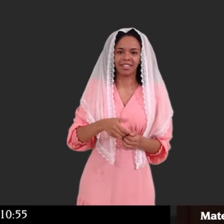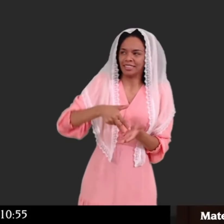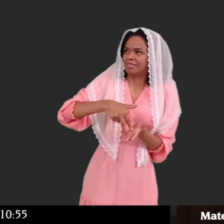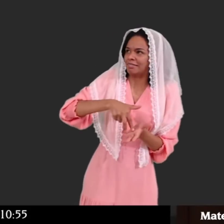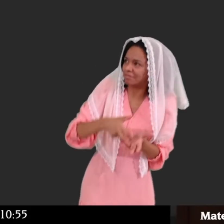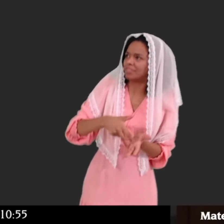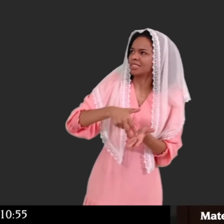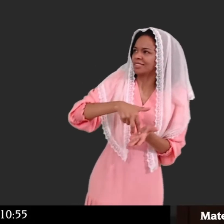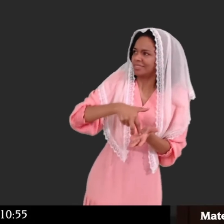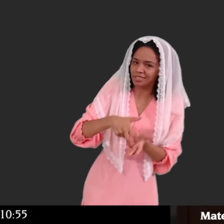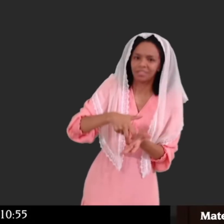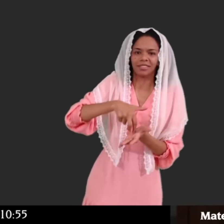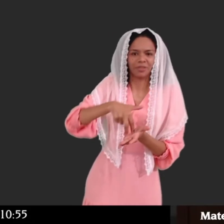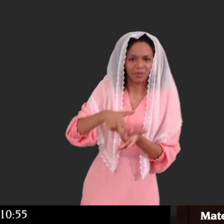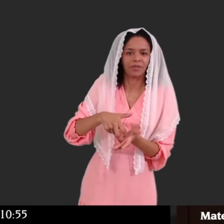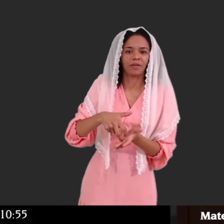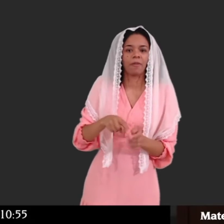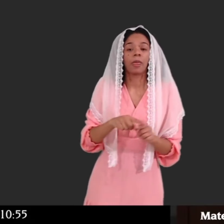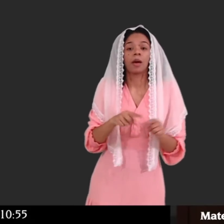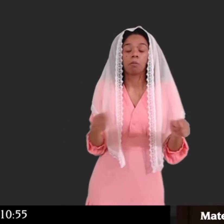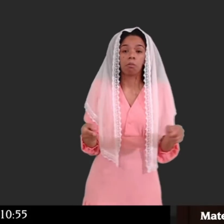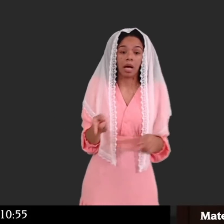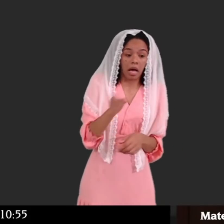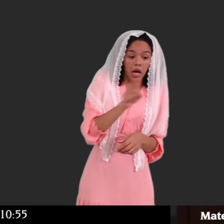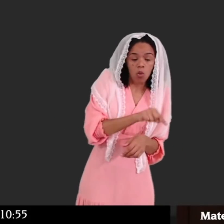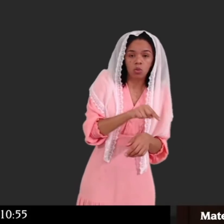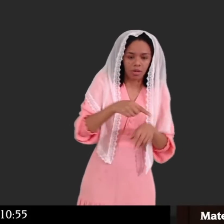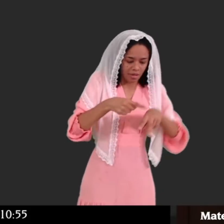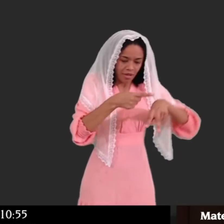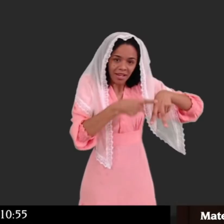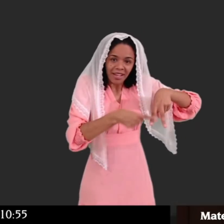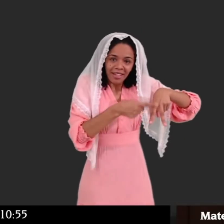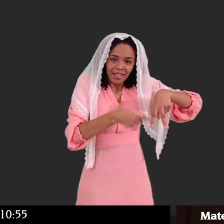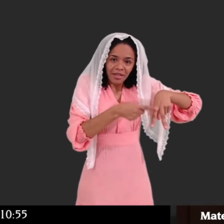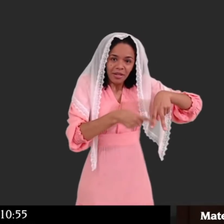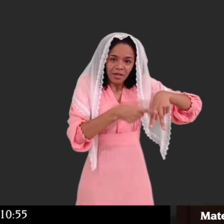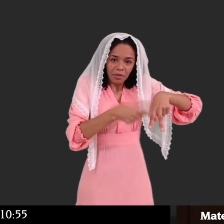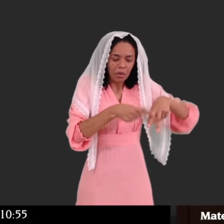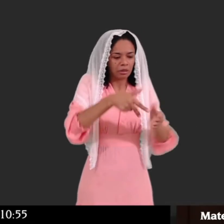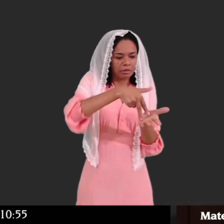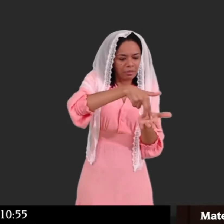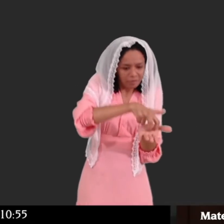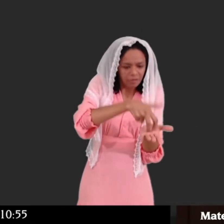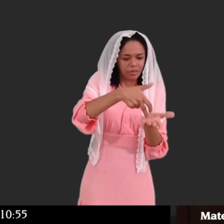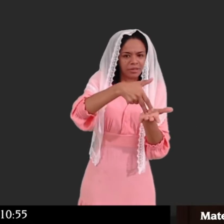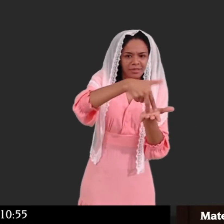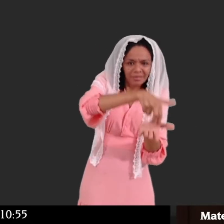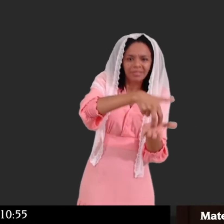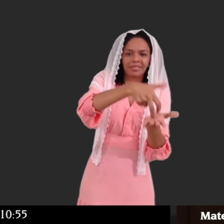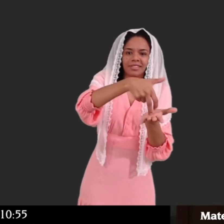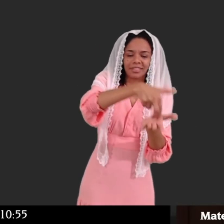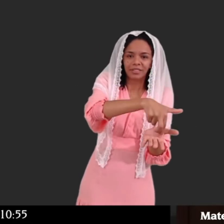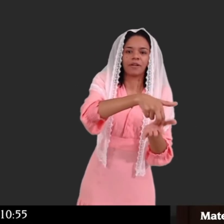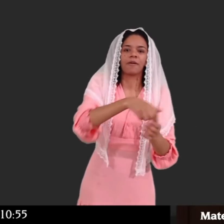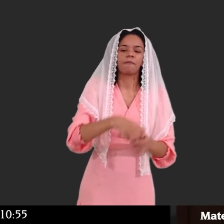hebreu, mas lhe faltava outra perna que manquejava, que foi anunciado por João. Ele